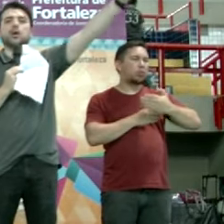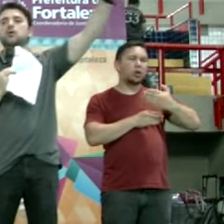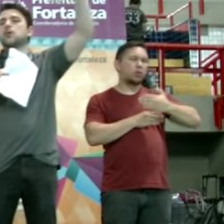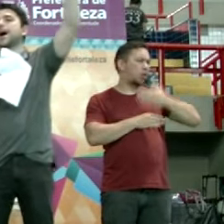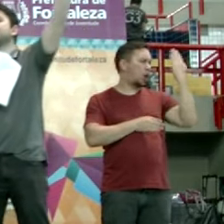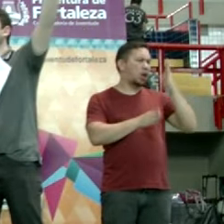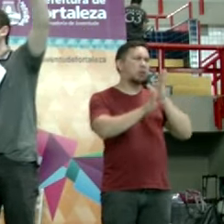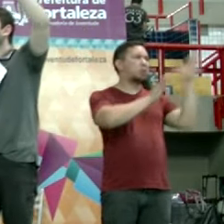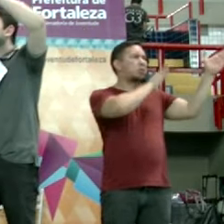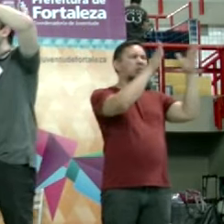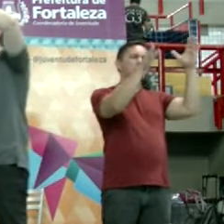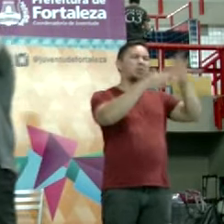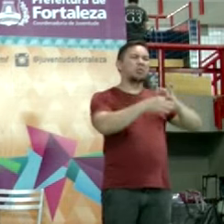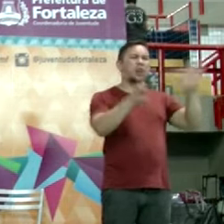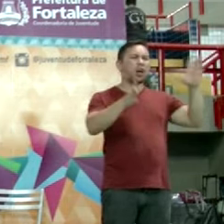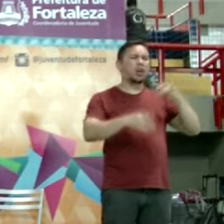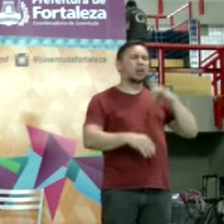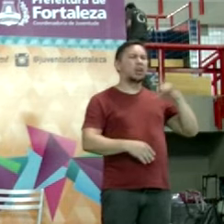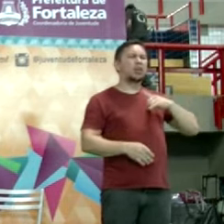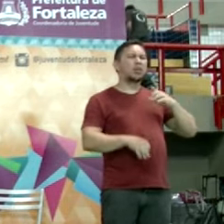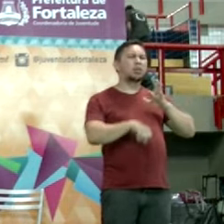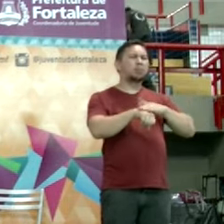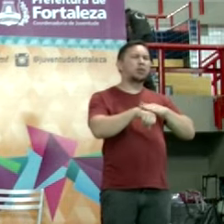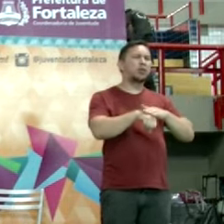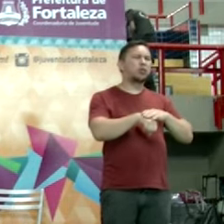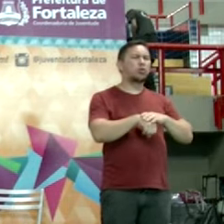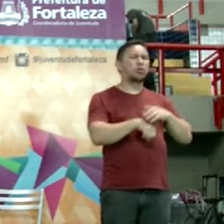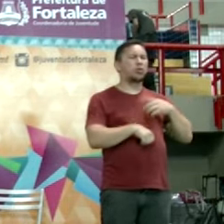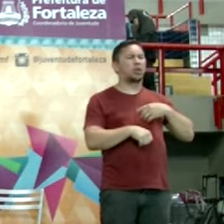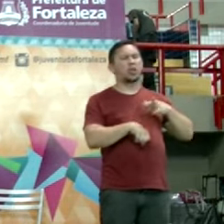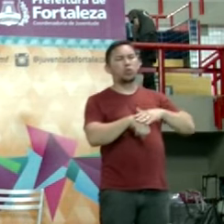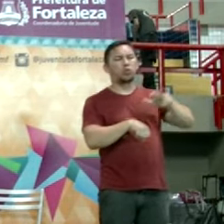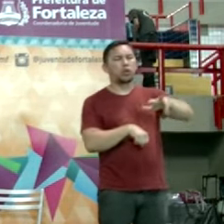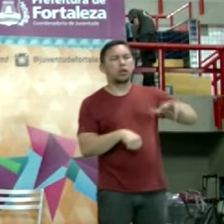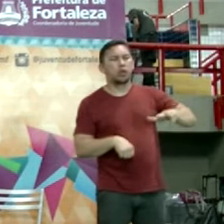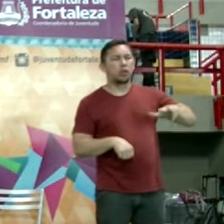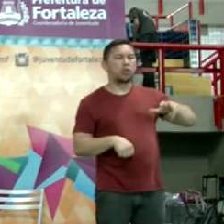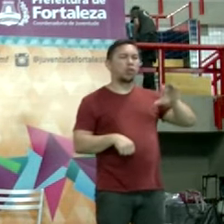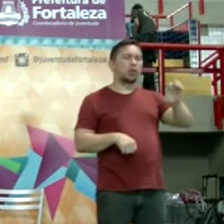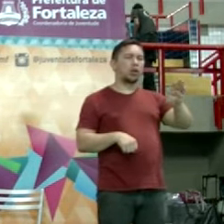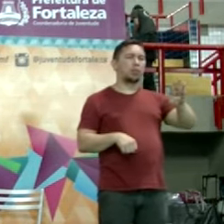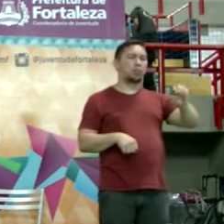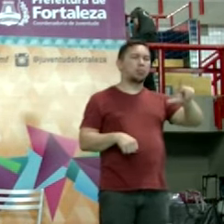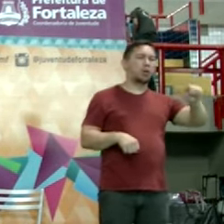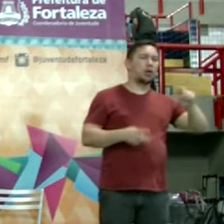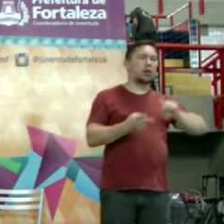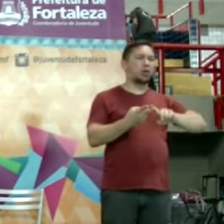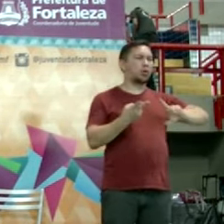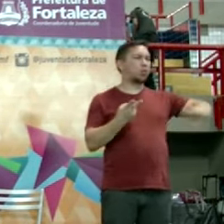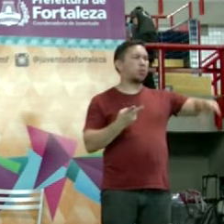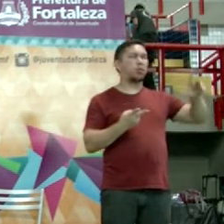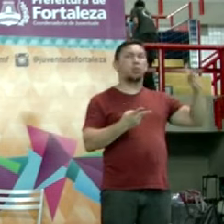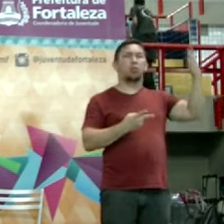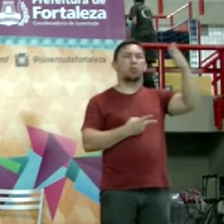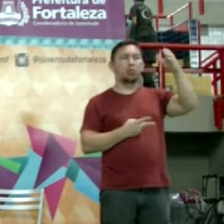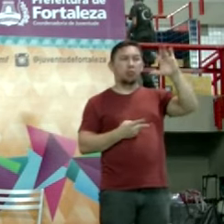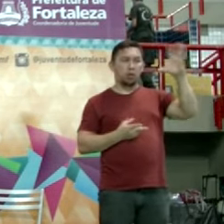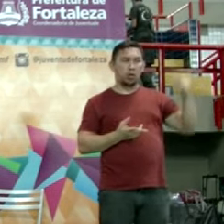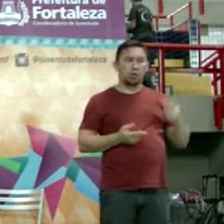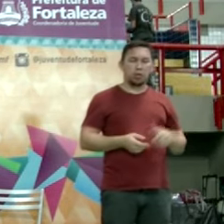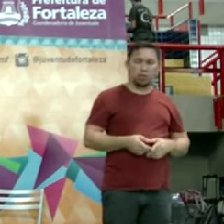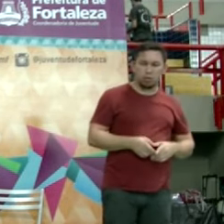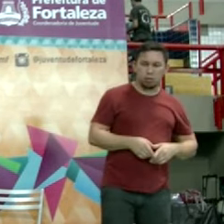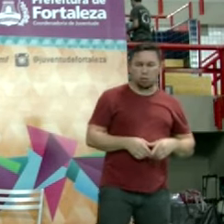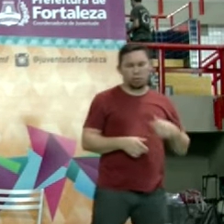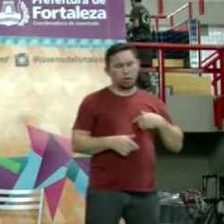que estão com ebola, com AIDS, desnutrição na África, por exemplo. Aí é meta profissional. Agora, se você manda o dinheiro, você trabalha